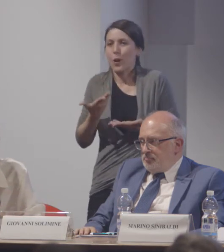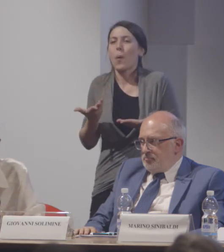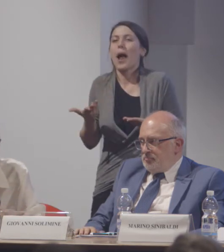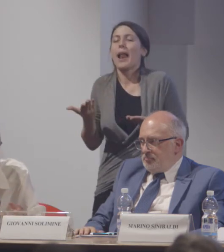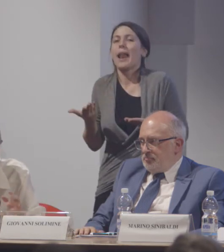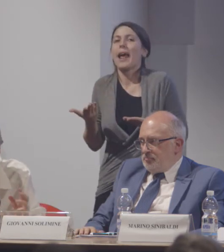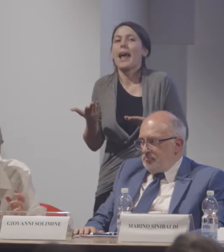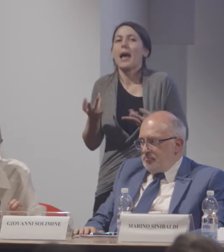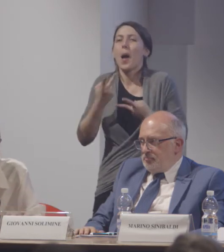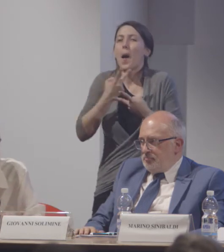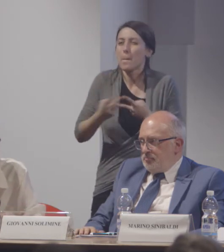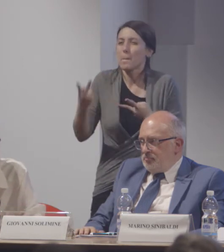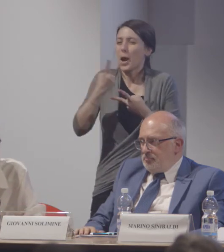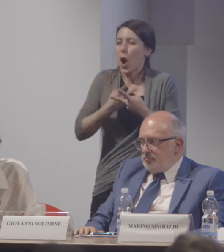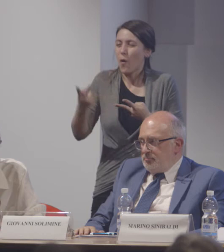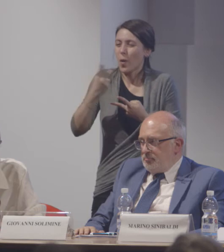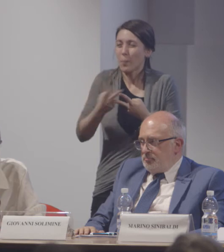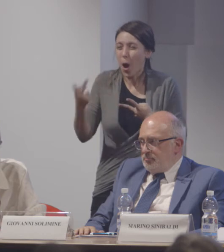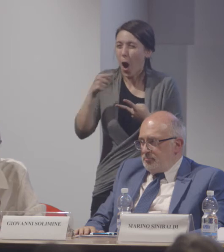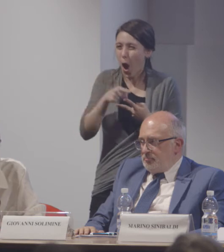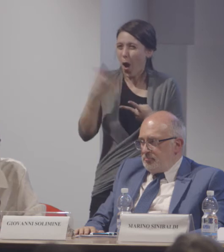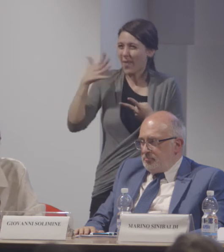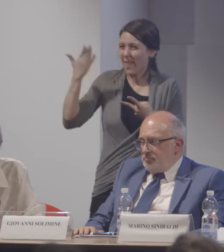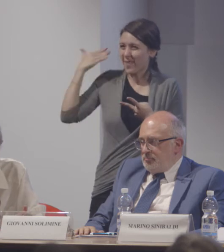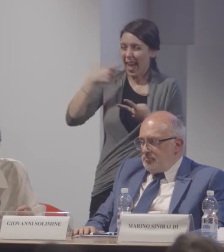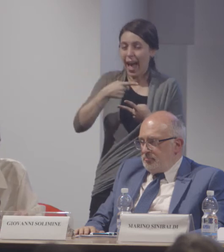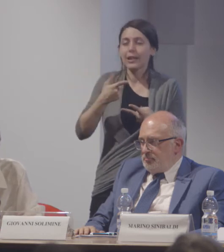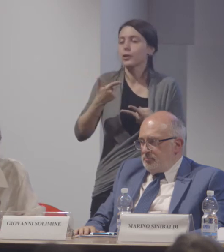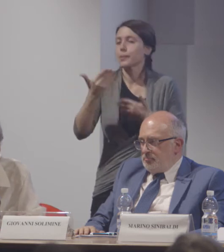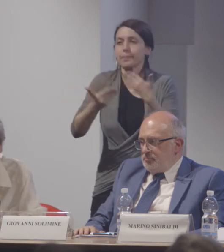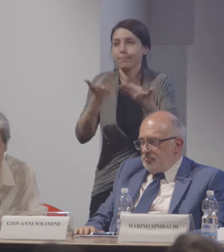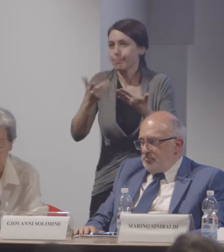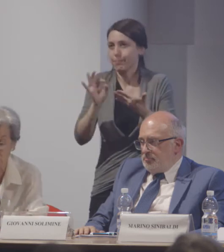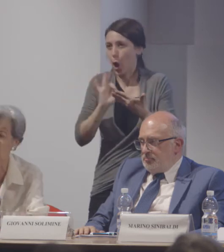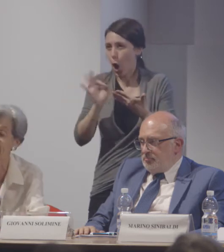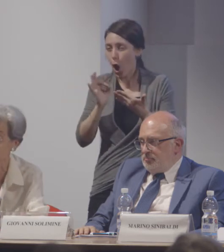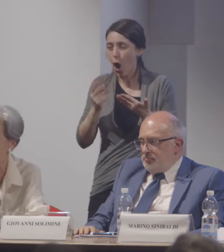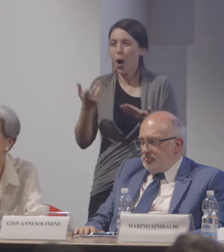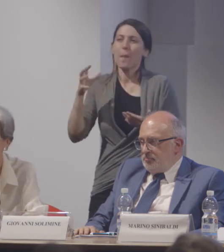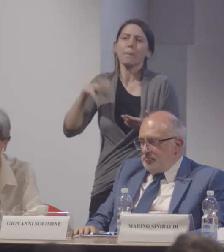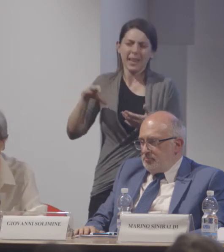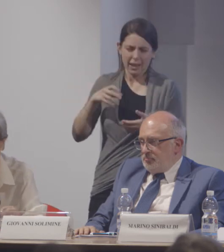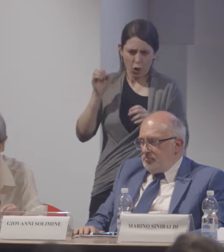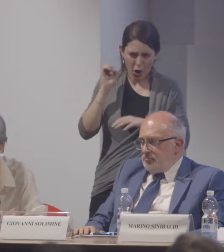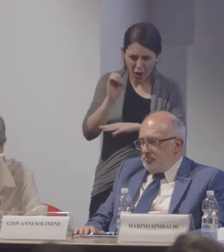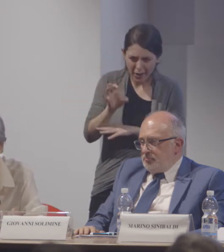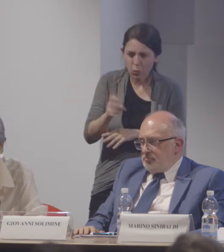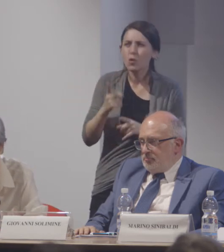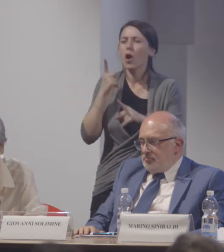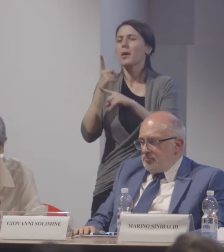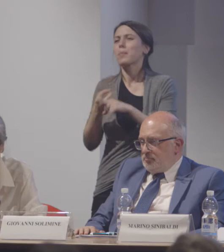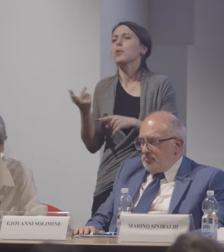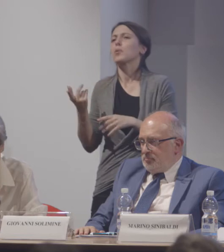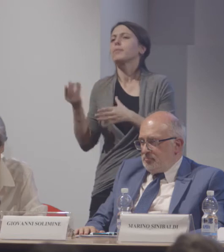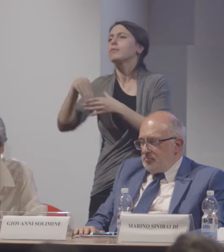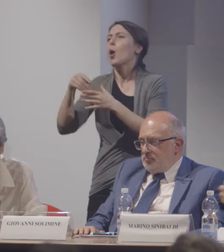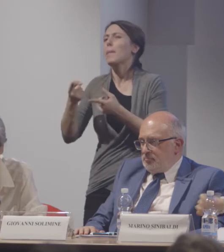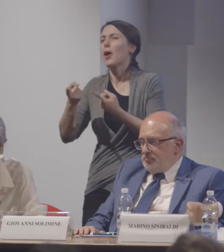questo suo tentativo non è stato perseguito del tutto, sia come ministro dell'istruzione, sia come componente di molte